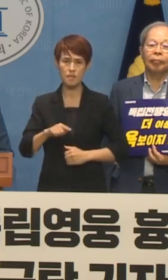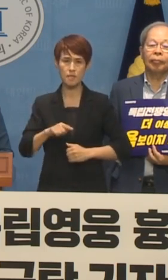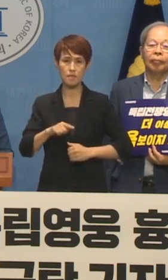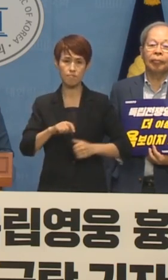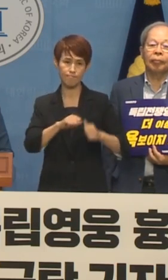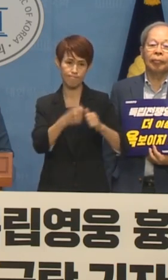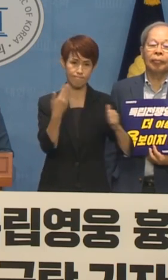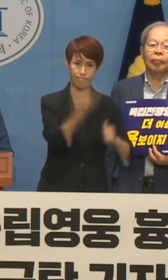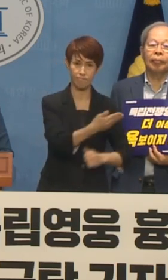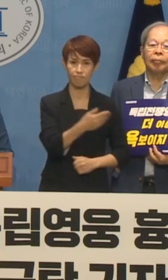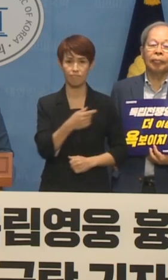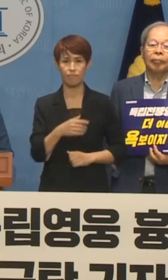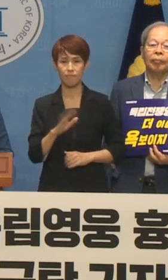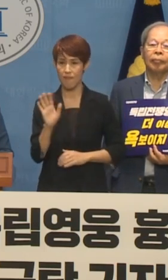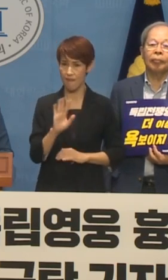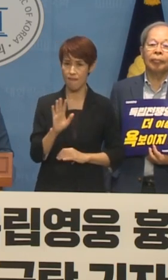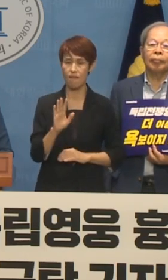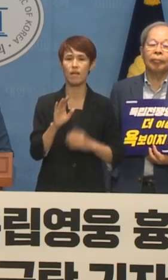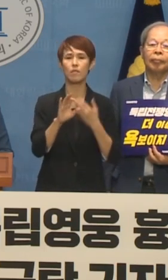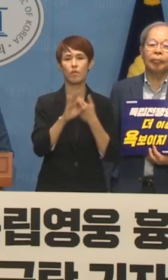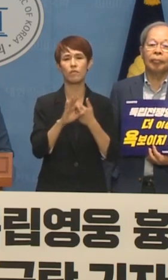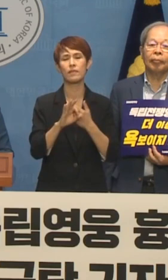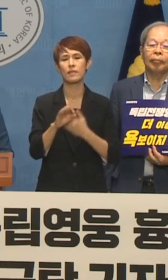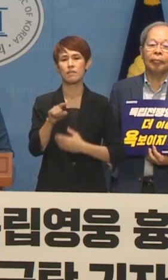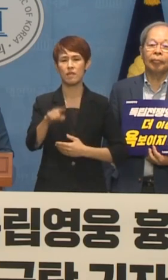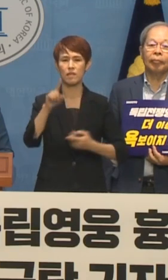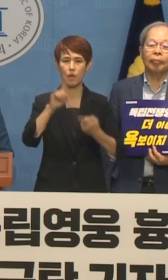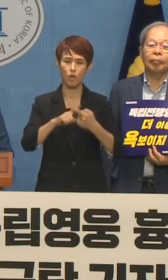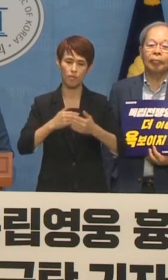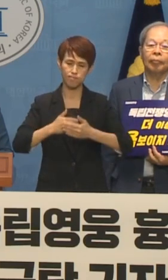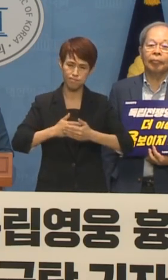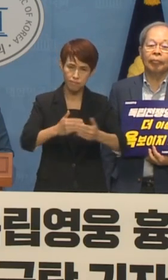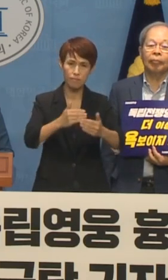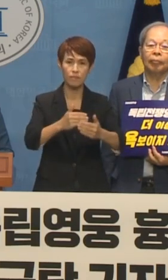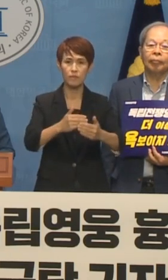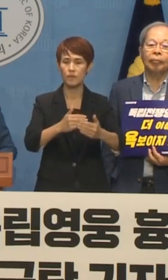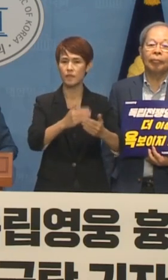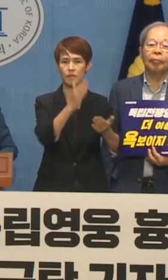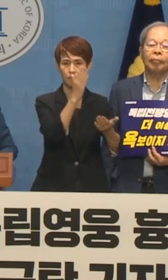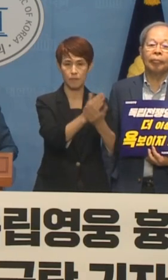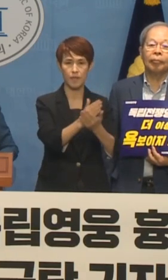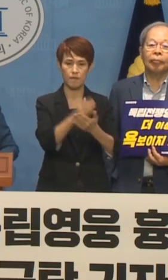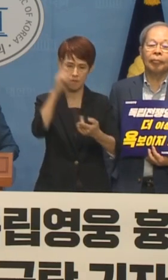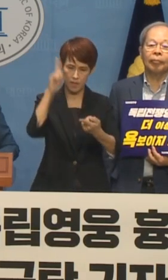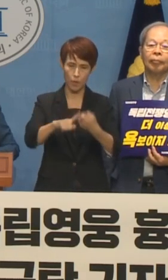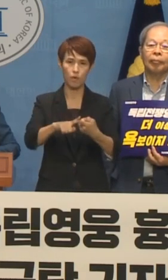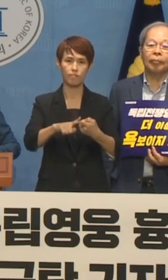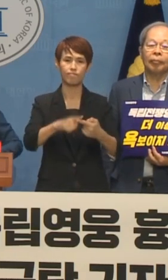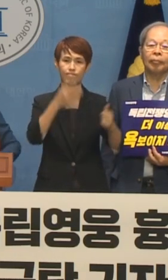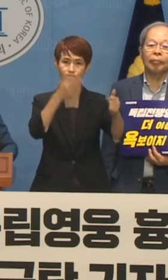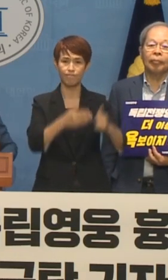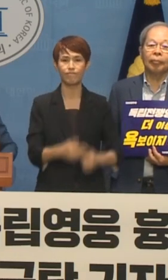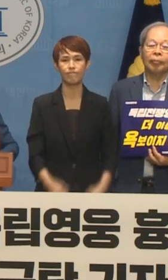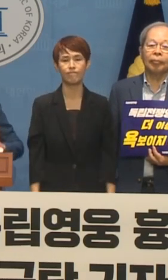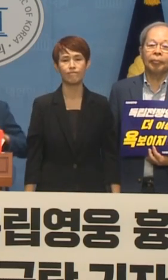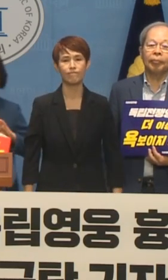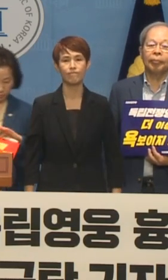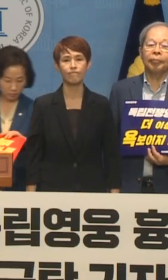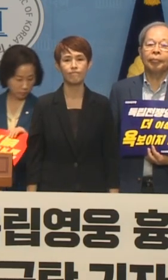받지 않으면 제대로 이 부분들에 대한 추진을 할 부분들을 강력하게 촉구하는 바입니다.